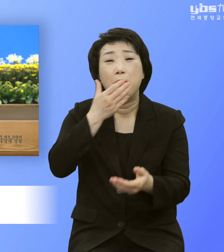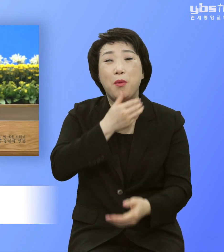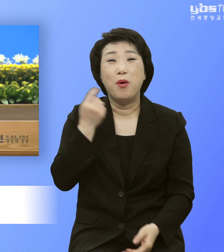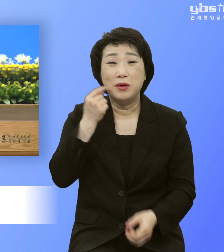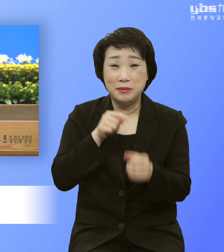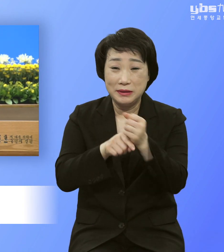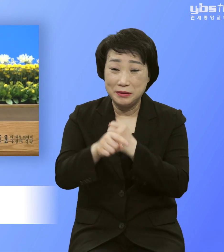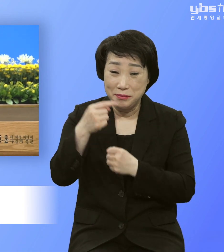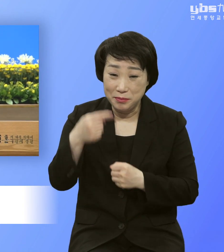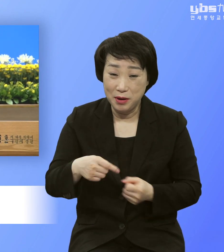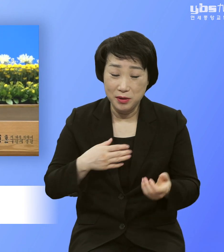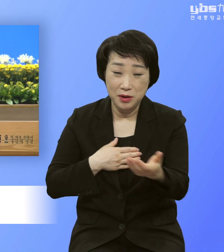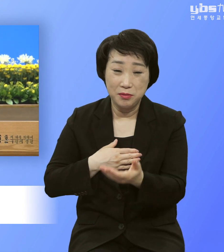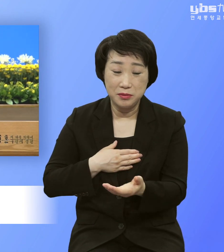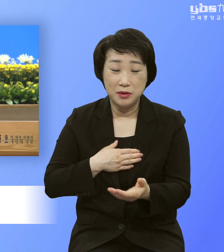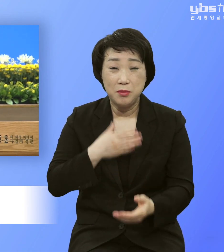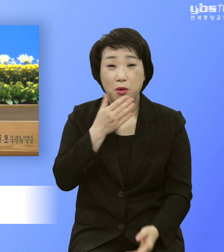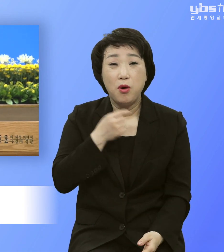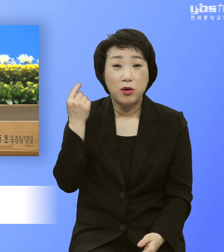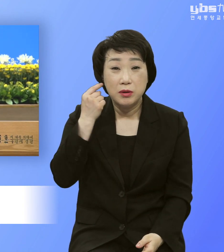복음이라는 게 뭐예요? 복음.